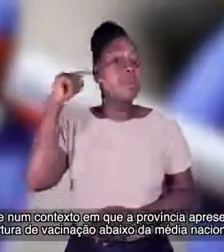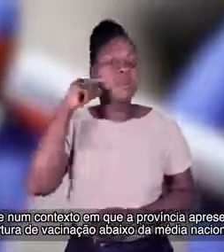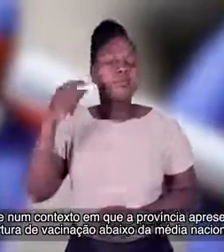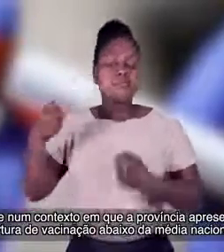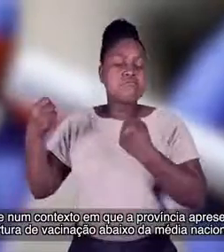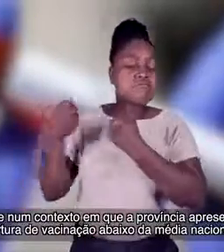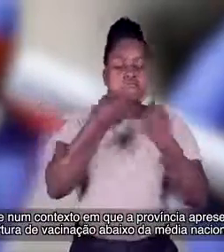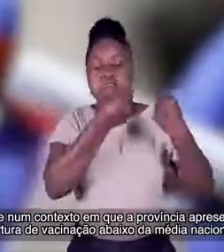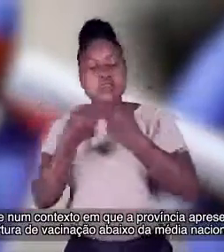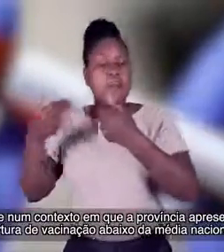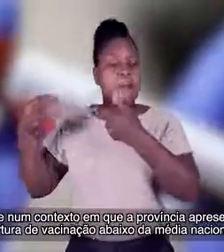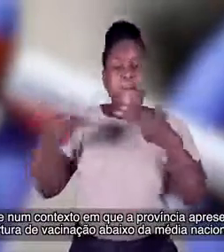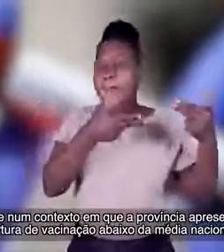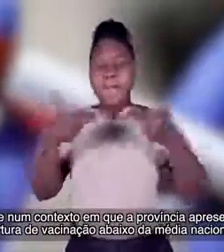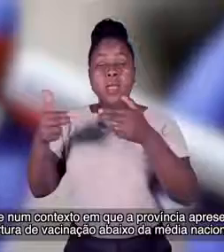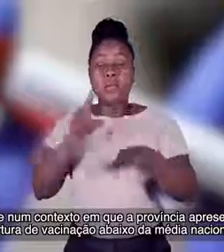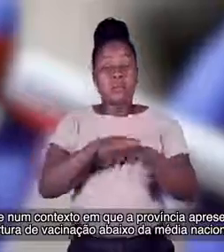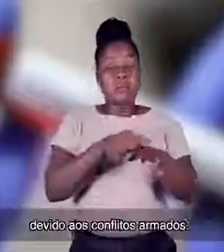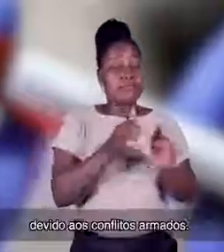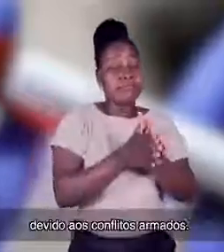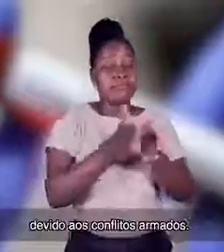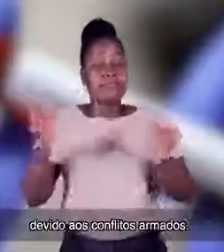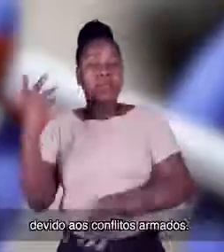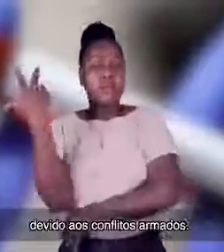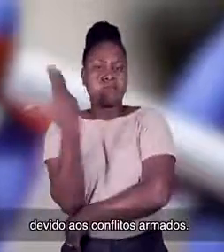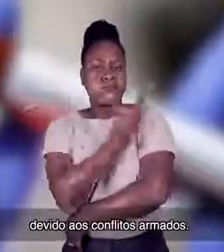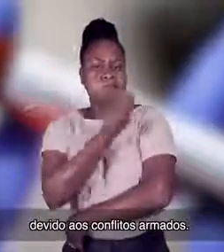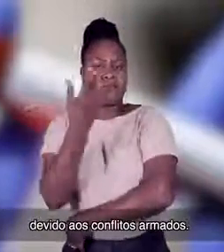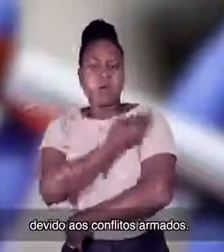cobertura de vacinação abaixo da média nacional devido aos conflitos armados.